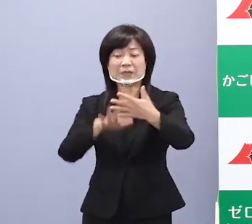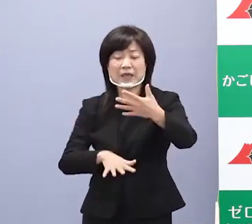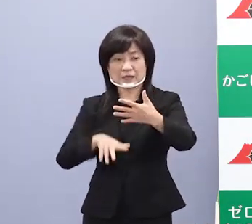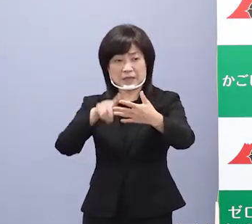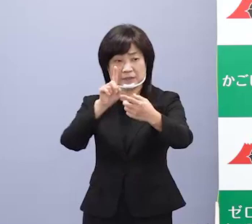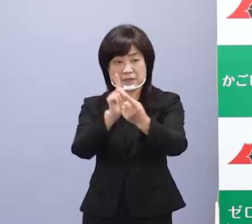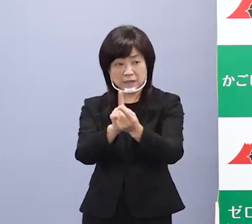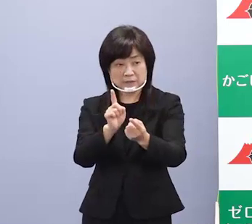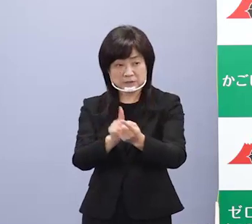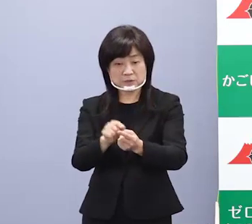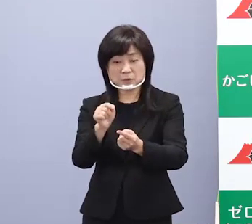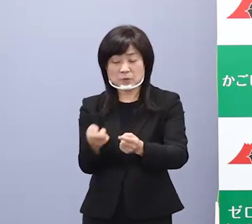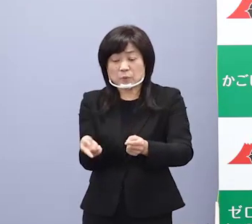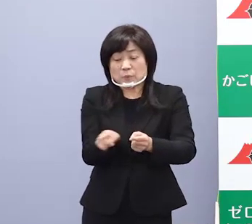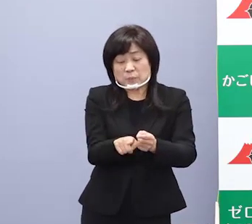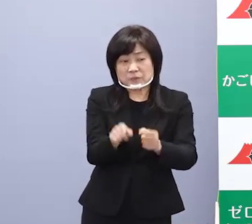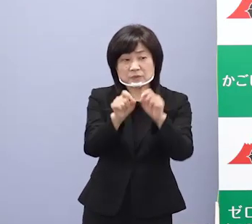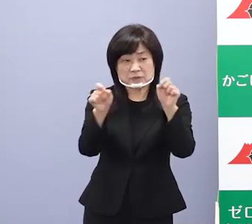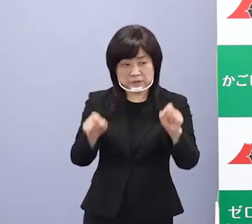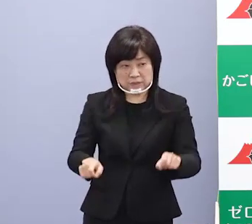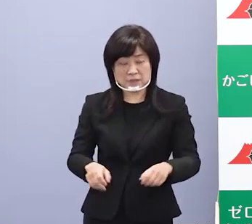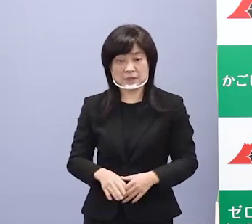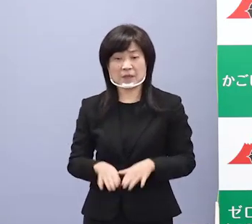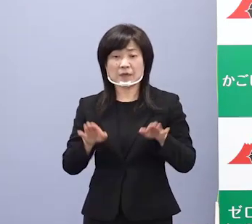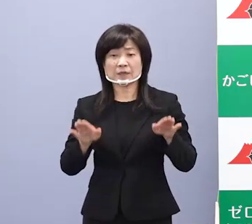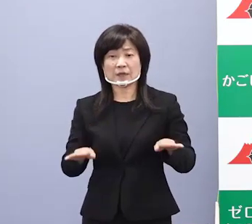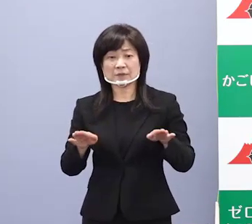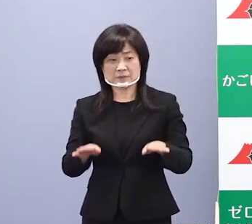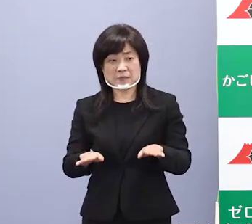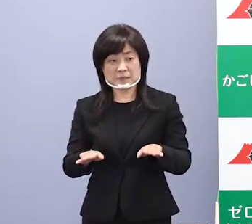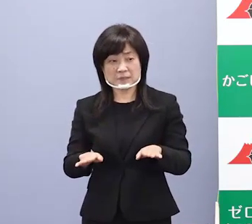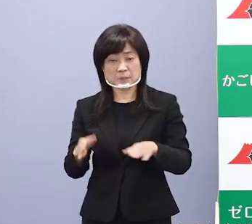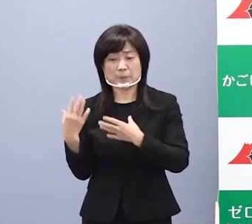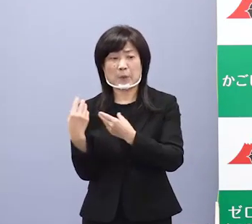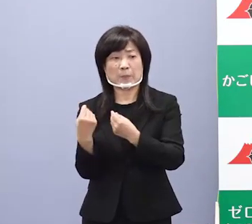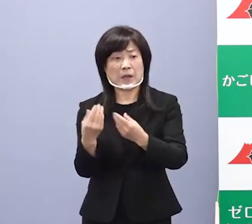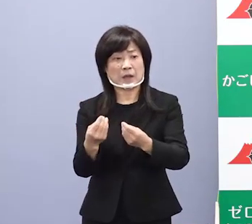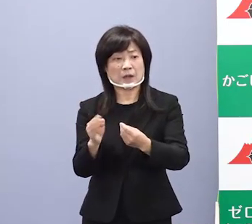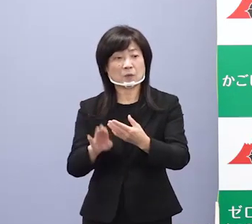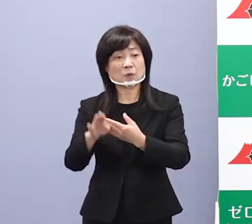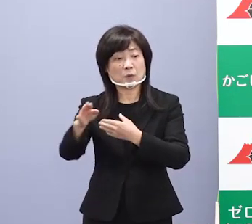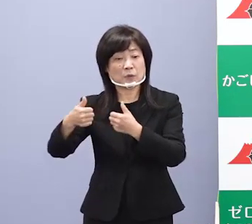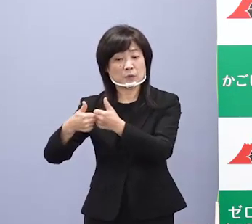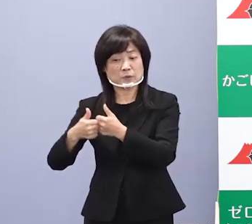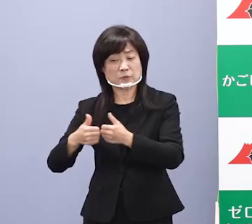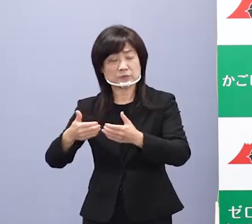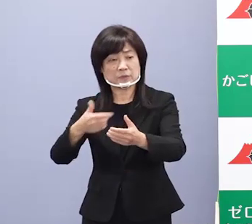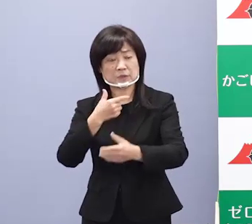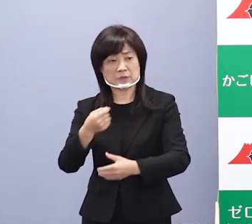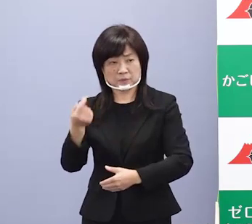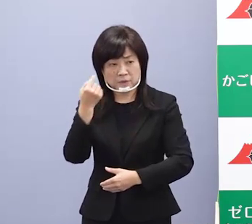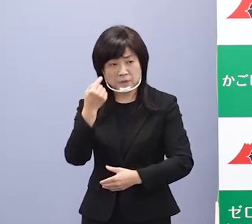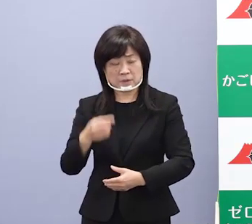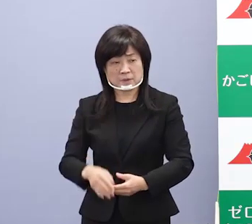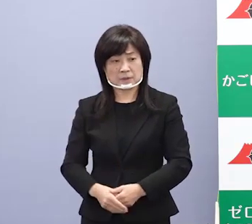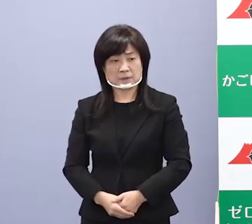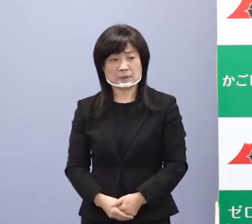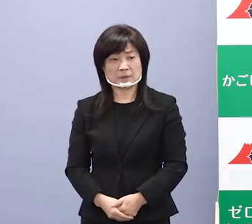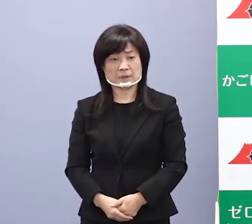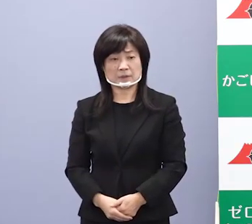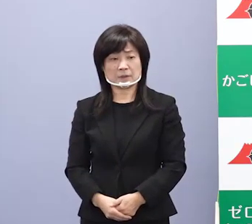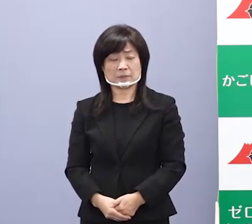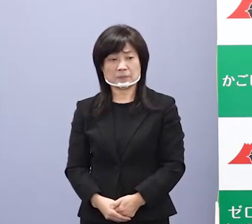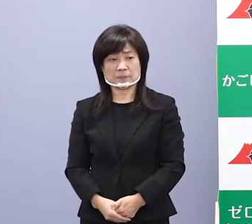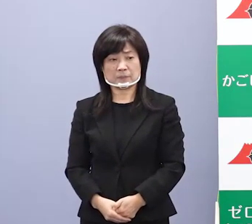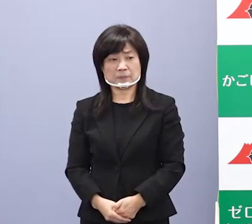の復帰については、現在進捗はない状況でありますので引き続き協議を進めていきたいというふうに考えております。